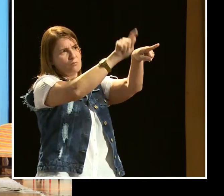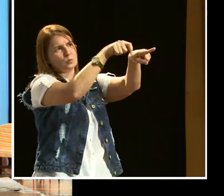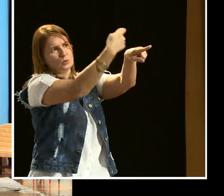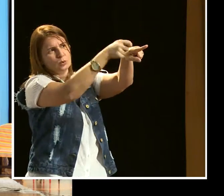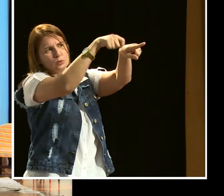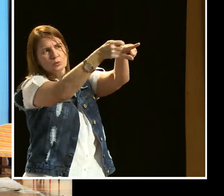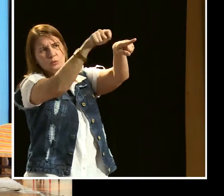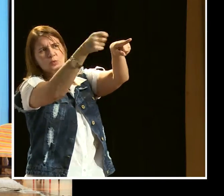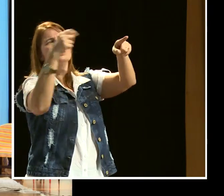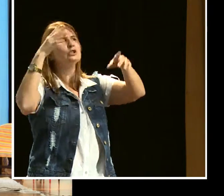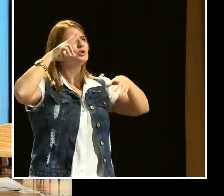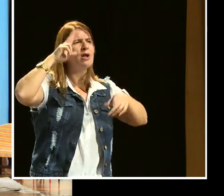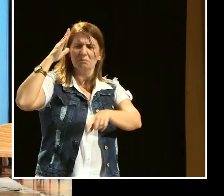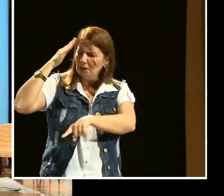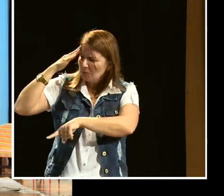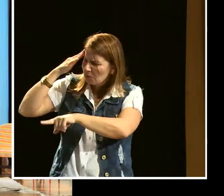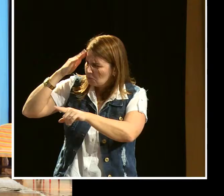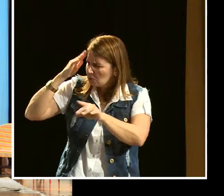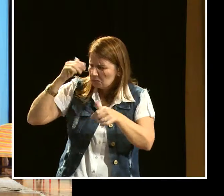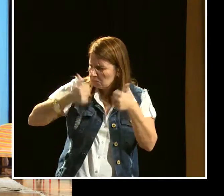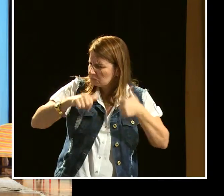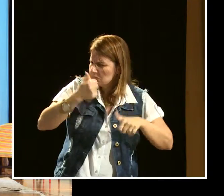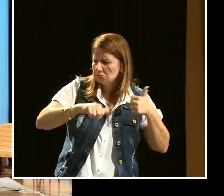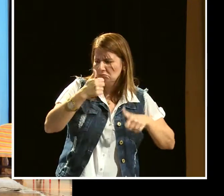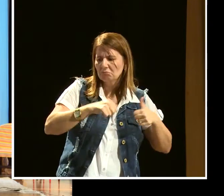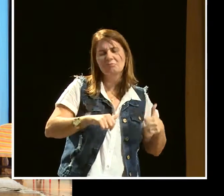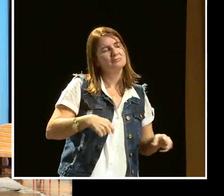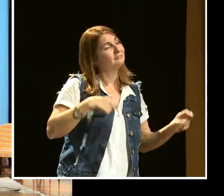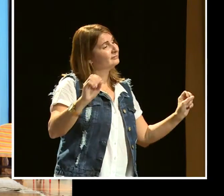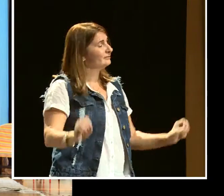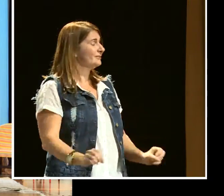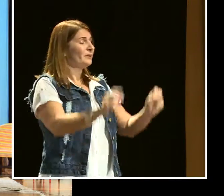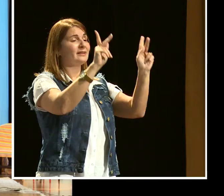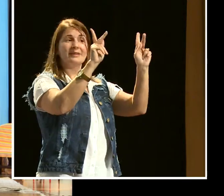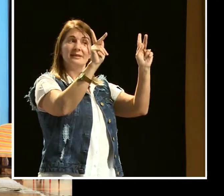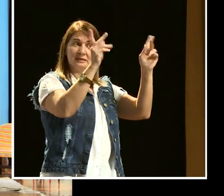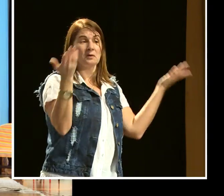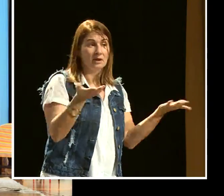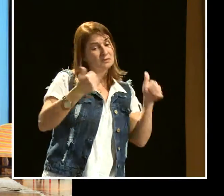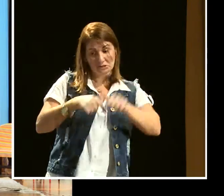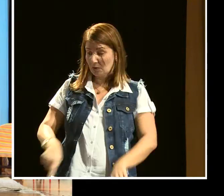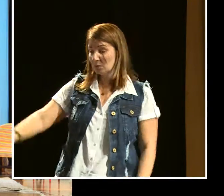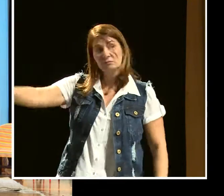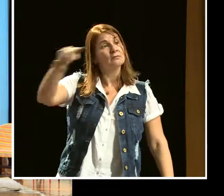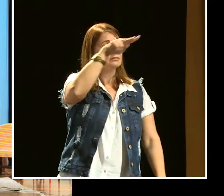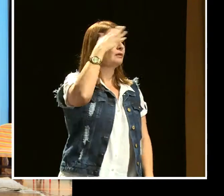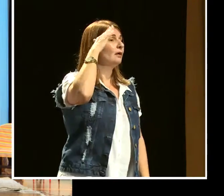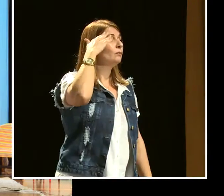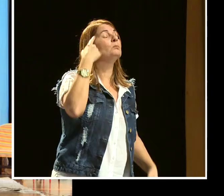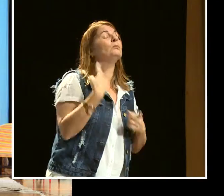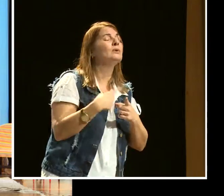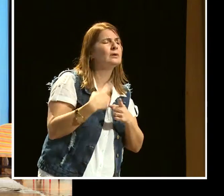vocês compreenderam de todo o processo que vocês viram aqui? Aquelas crianças responderam, interagiram,